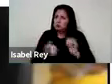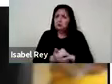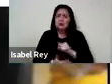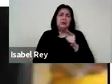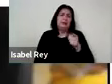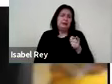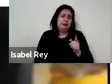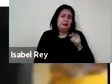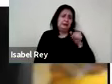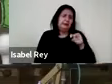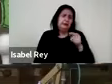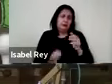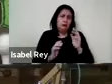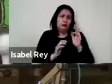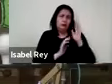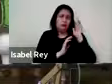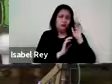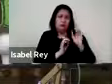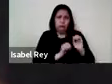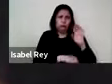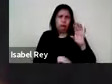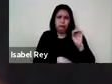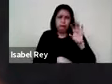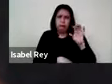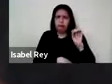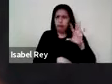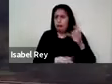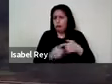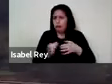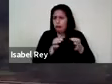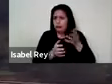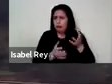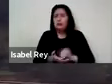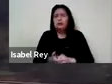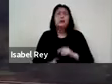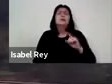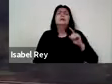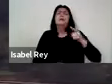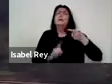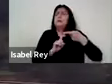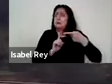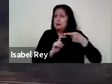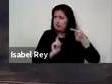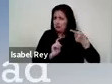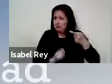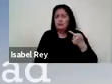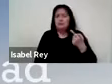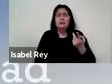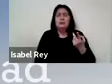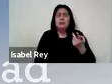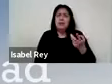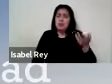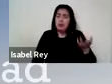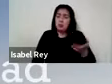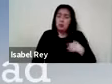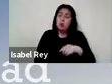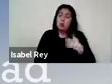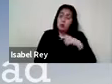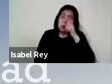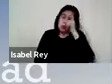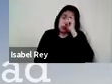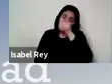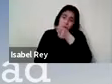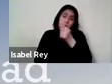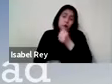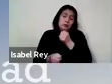de la presentación que nos has hecho, ¿no? Lo primero es que Hay que reconocer que estás trabajando